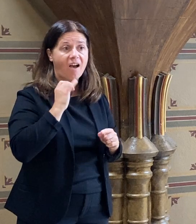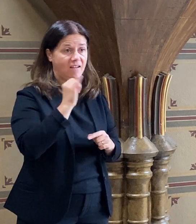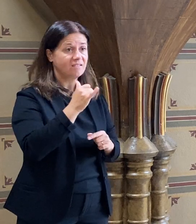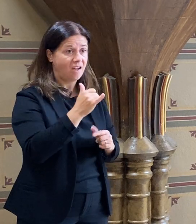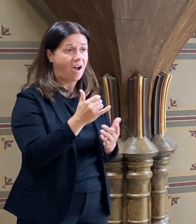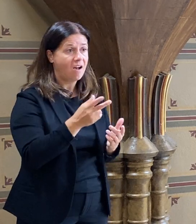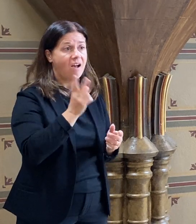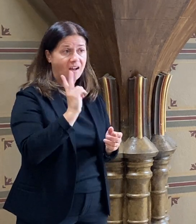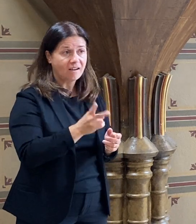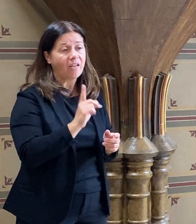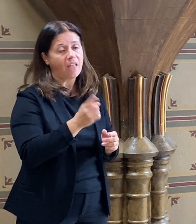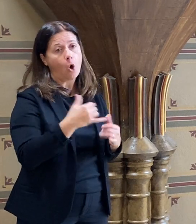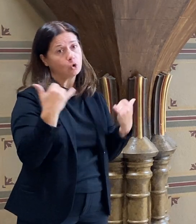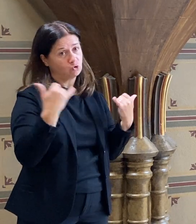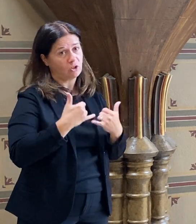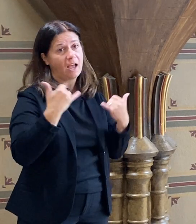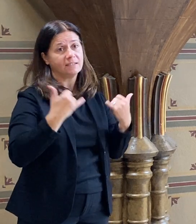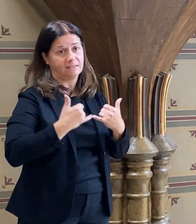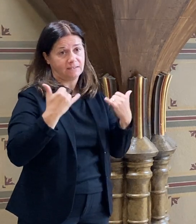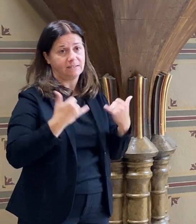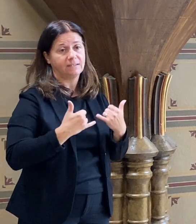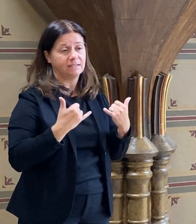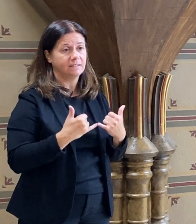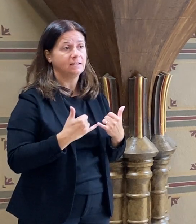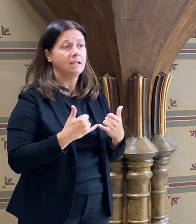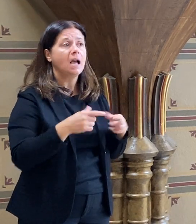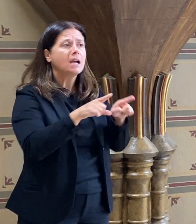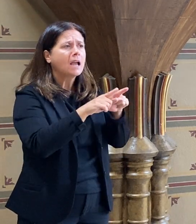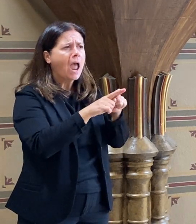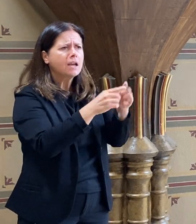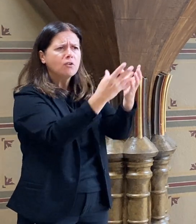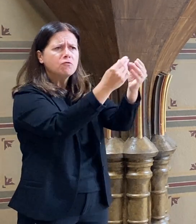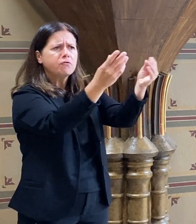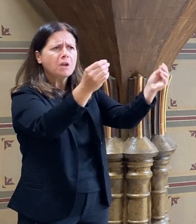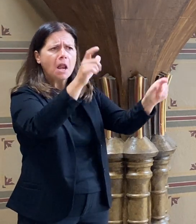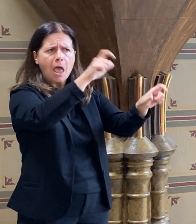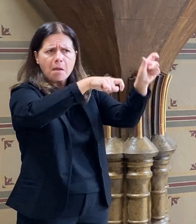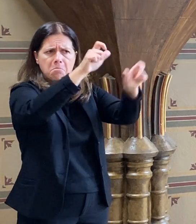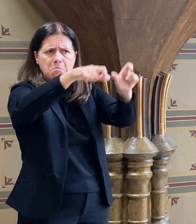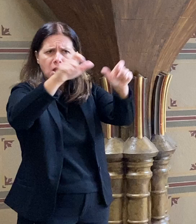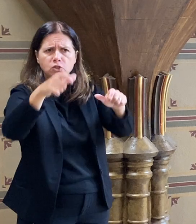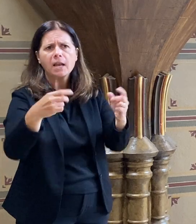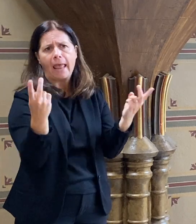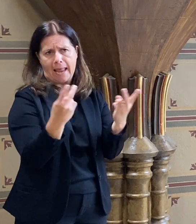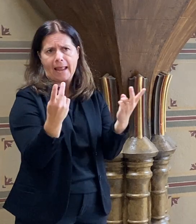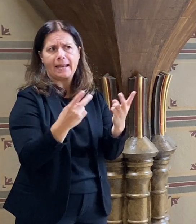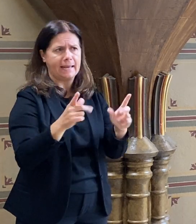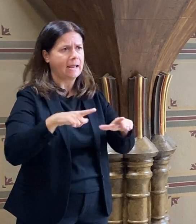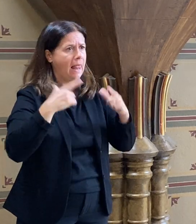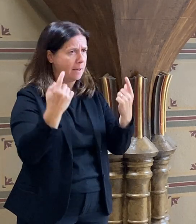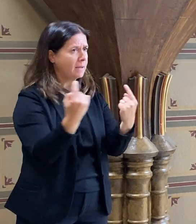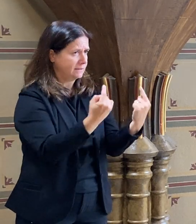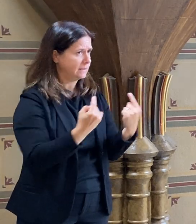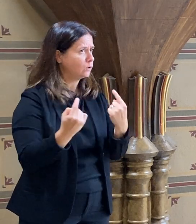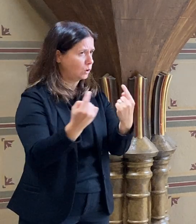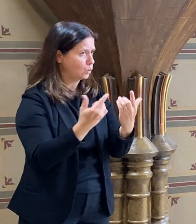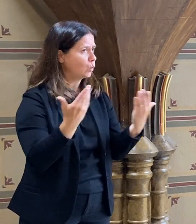er kann durchaus stressig sein, wie bei so vielen Menschen in ähnlichen